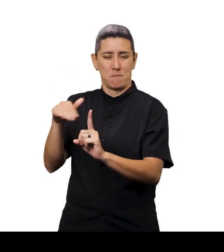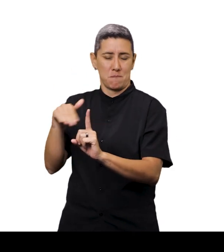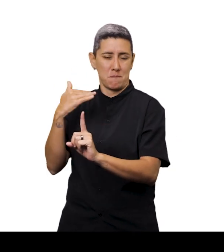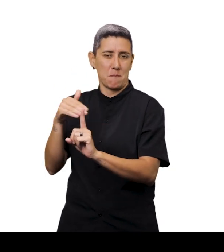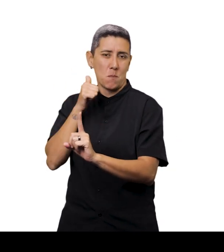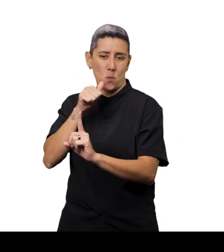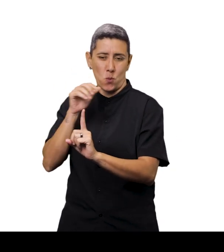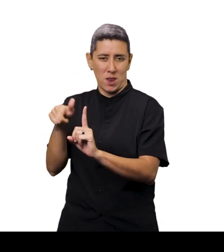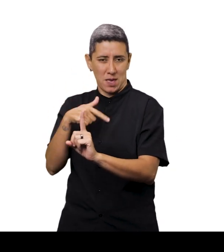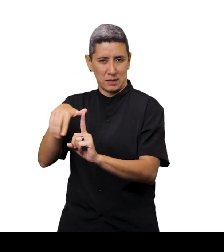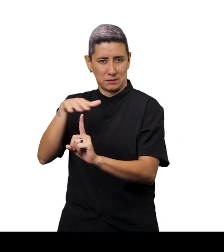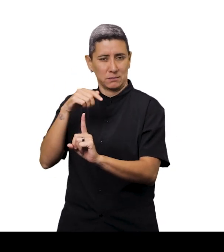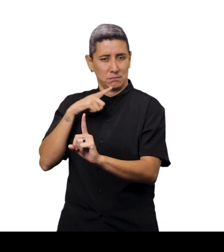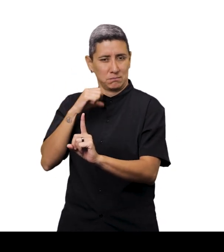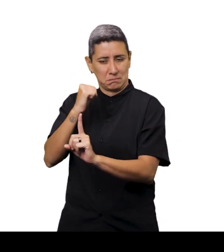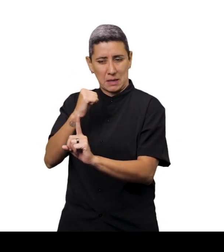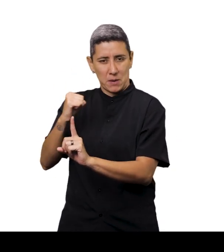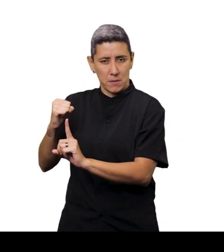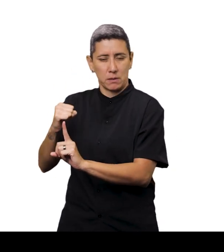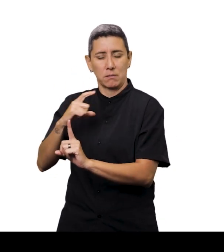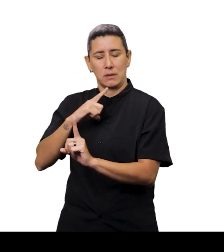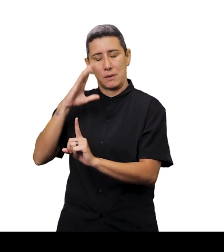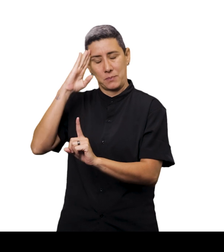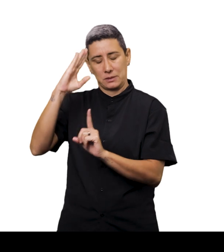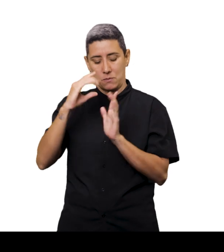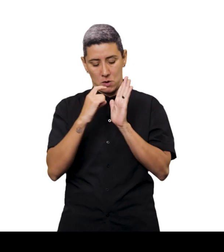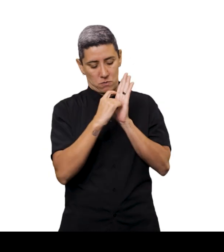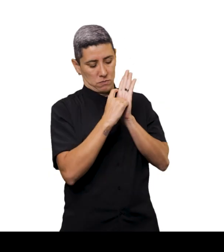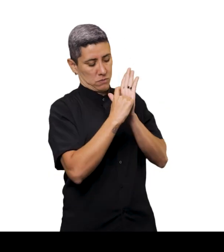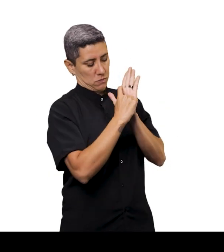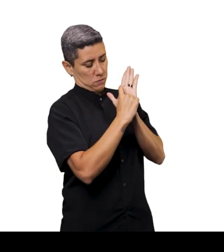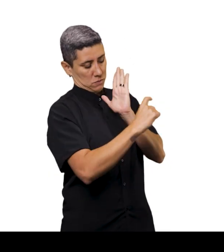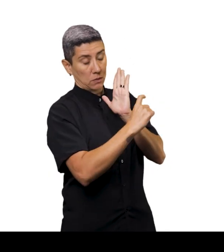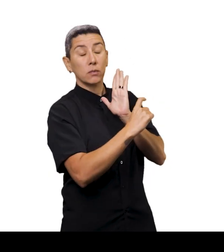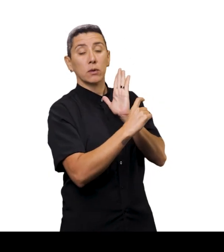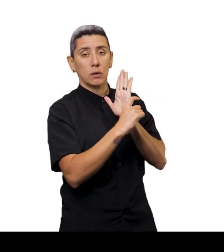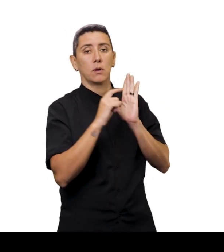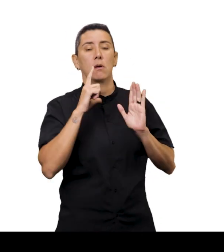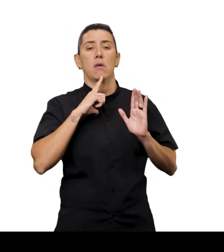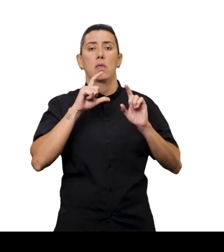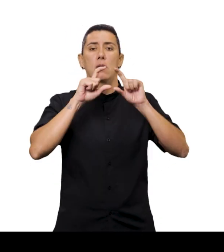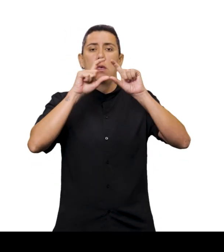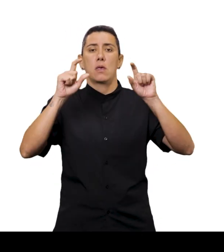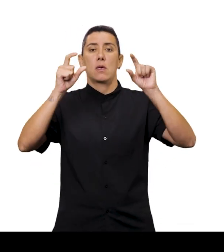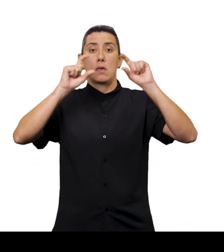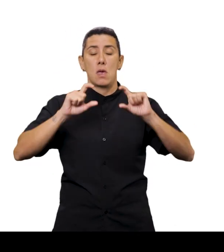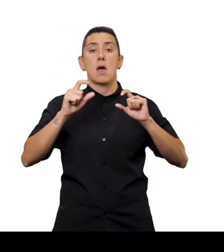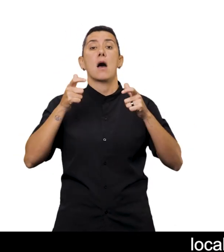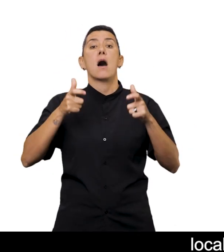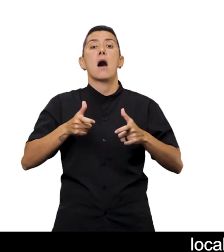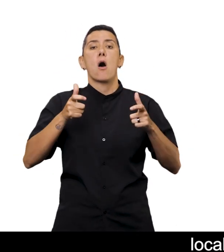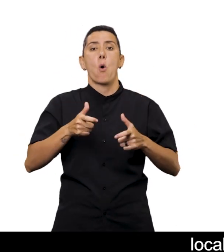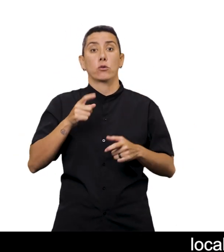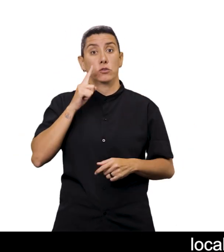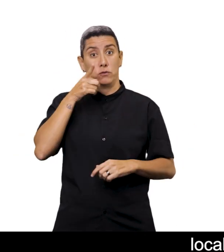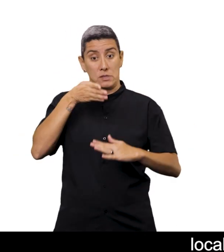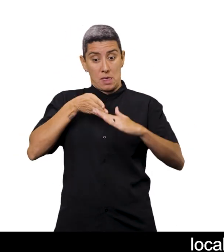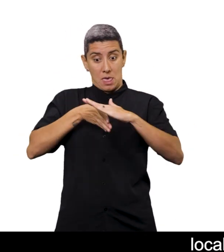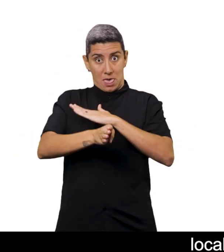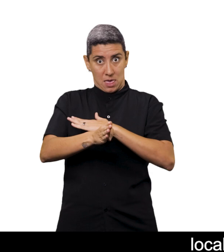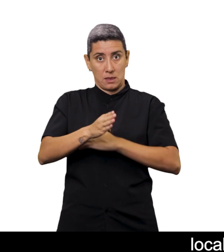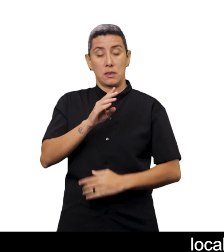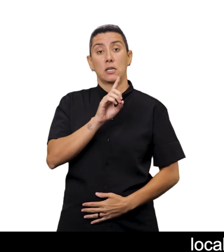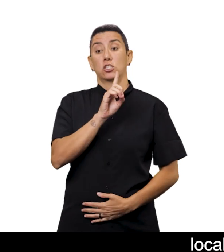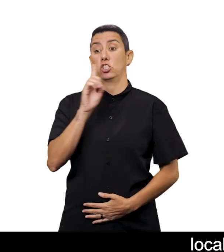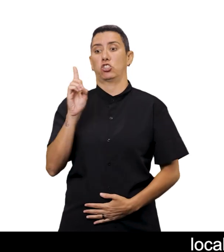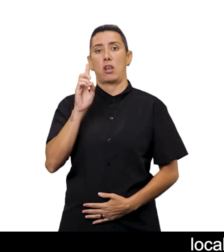em português, o machismo mata, é aqui destacada. Título de outro núcleo da exposição, localizado na